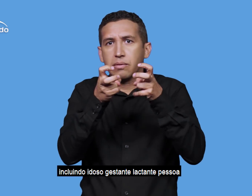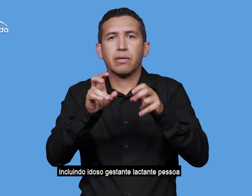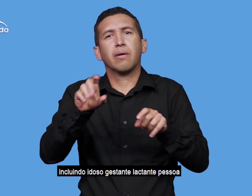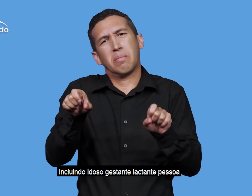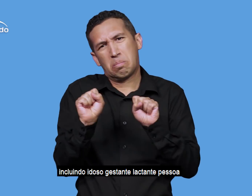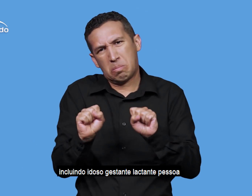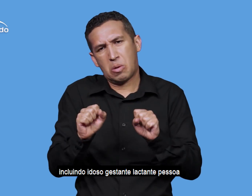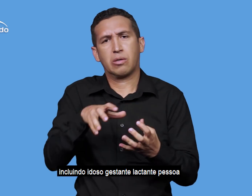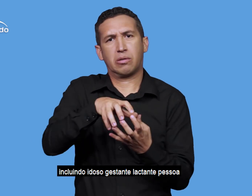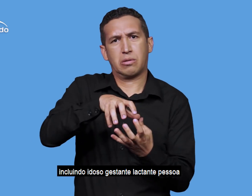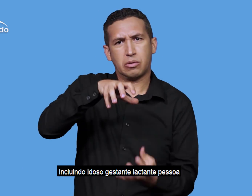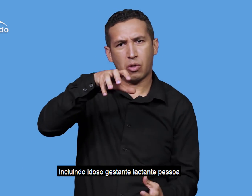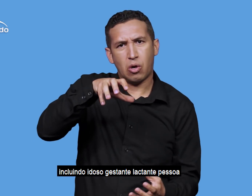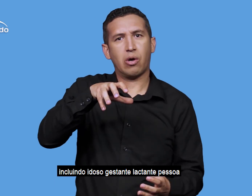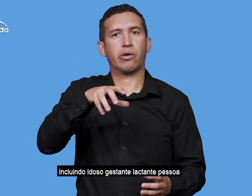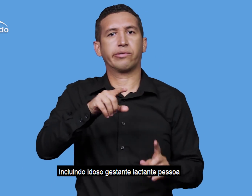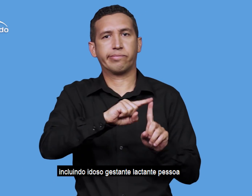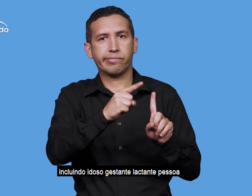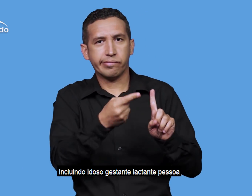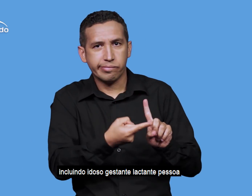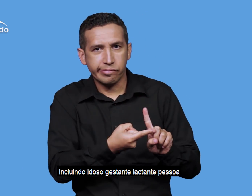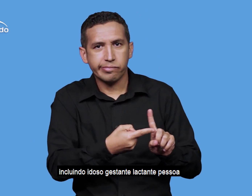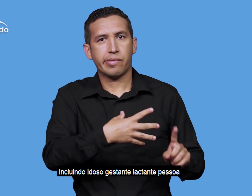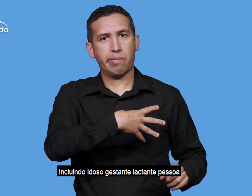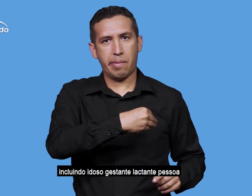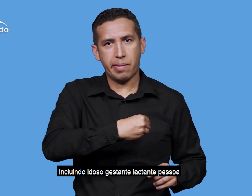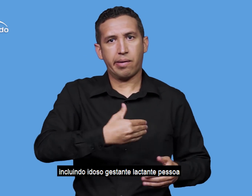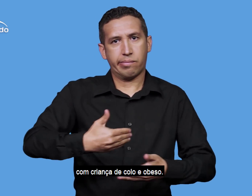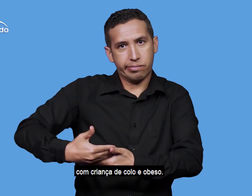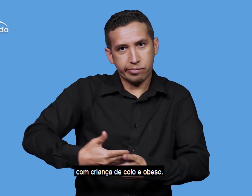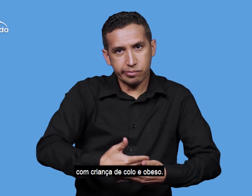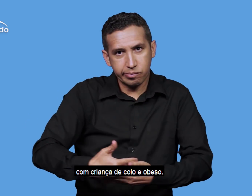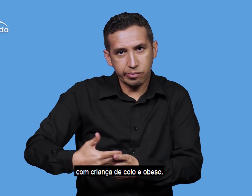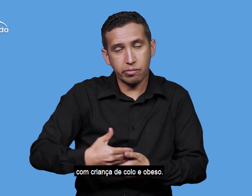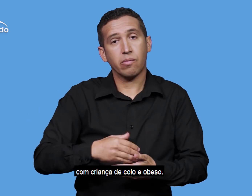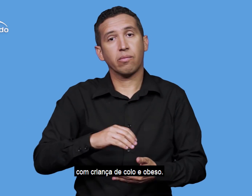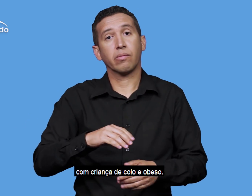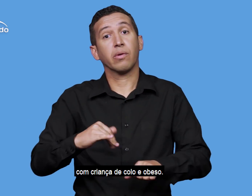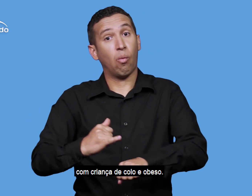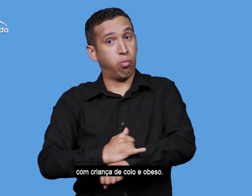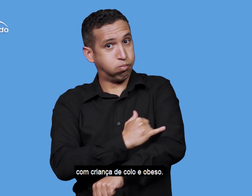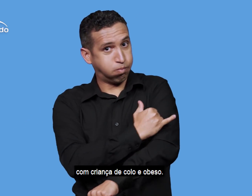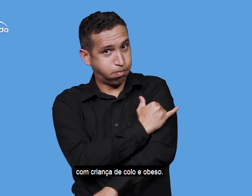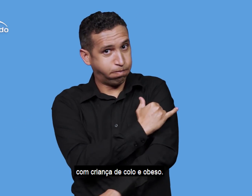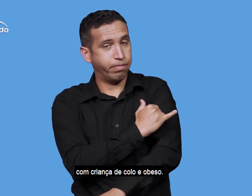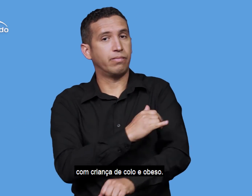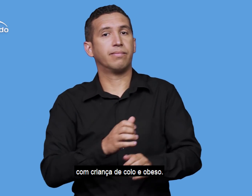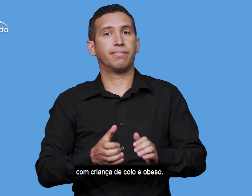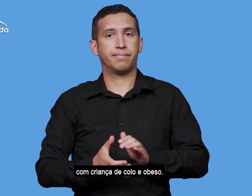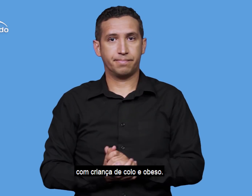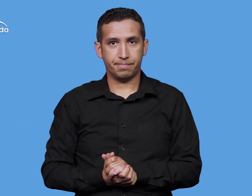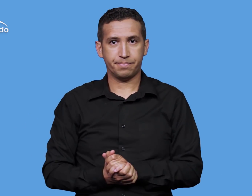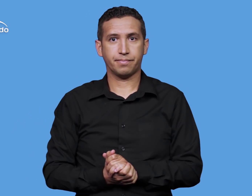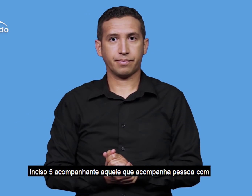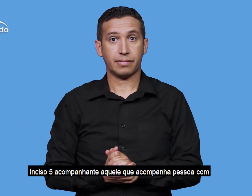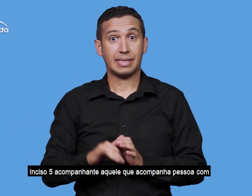idoso gestante lactante pessoa com criança de colo e obeso inciso